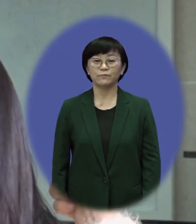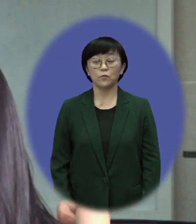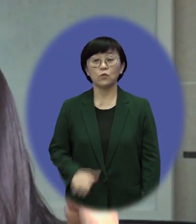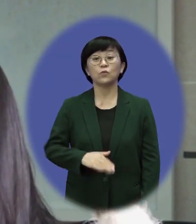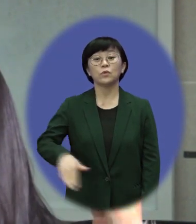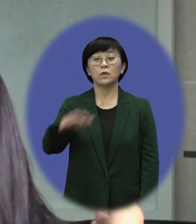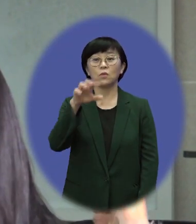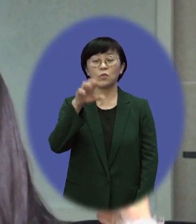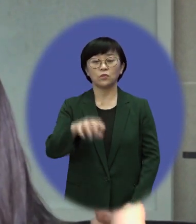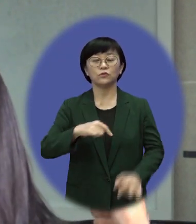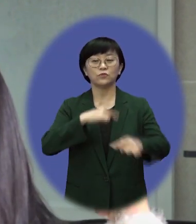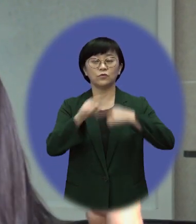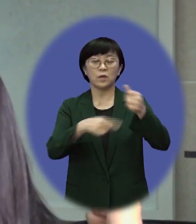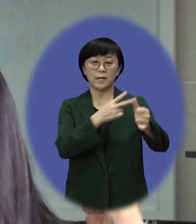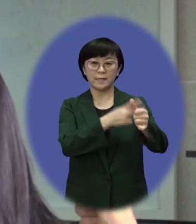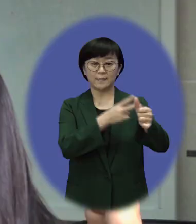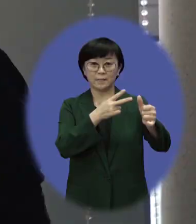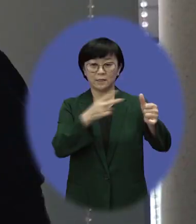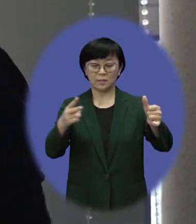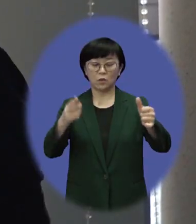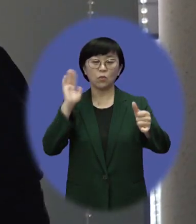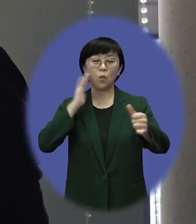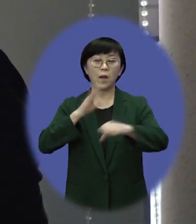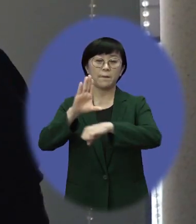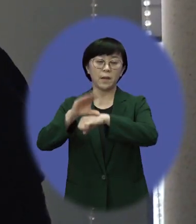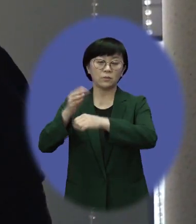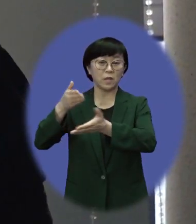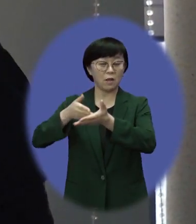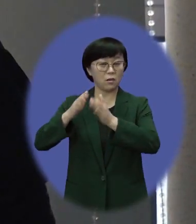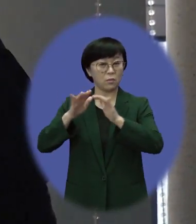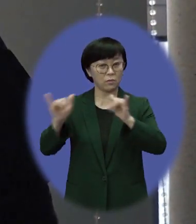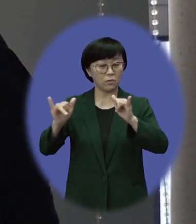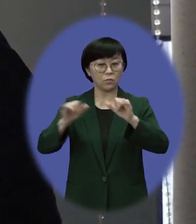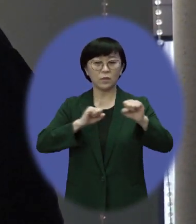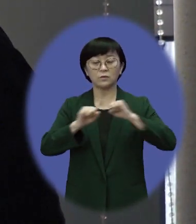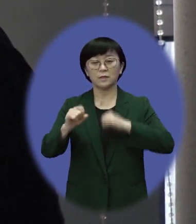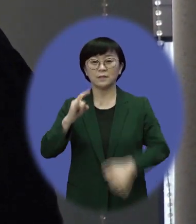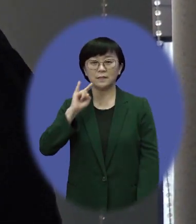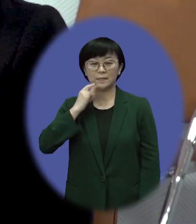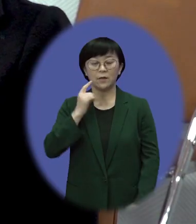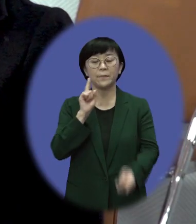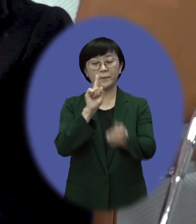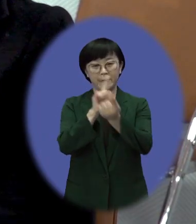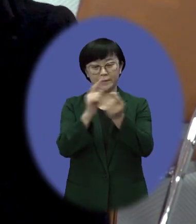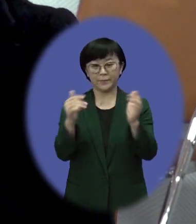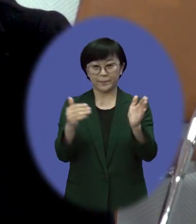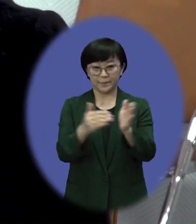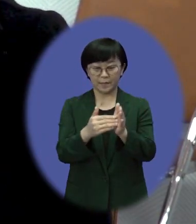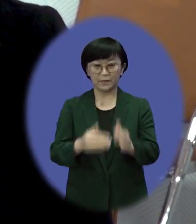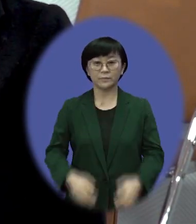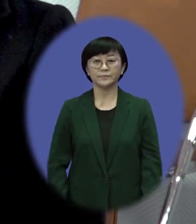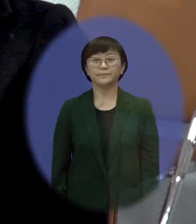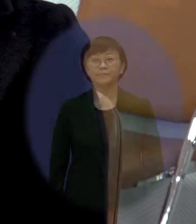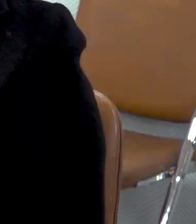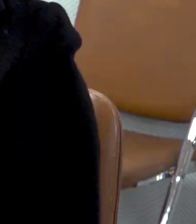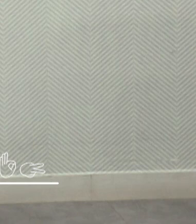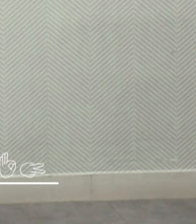기대되는데요. 우리는 이곳에서 수어 강사이자 DBN 방송국의 앵커로 활동하고 있는 이은영 씨를